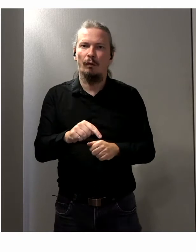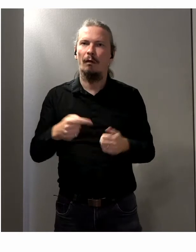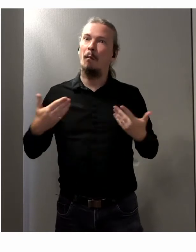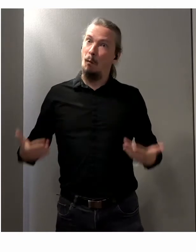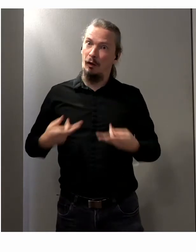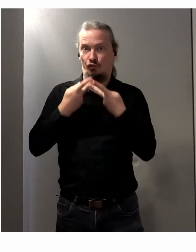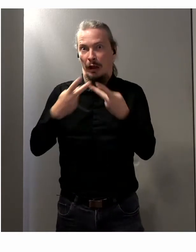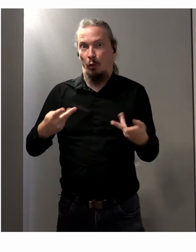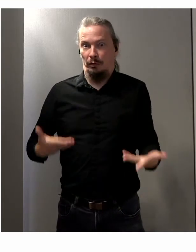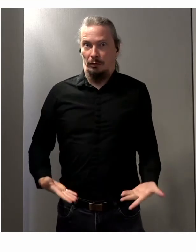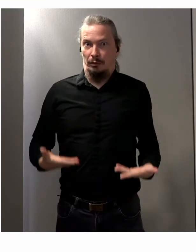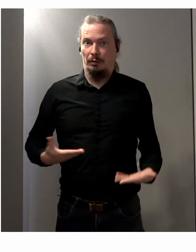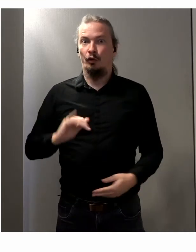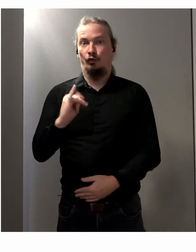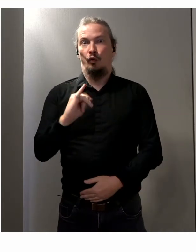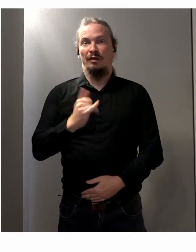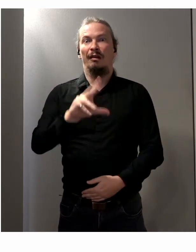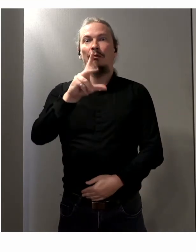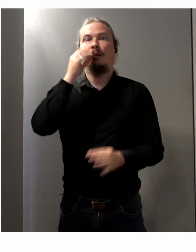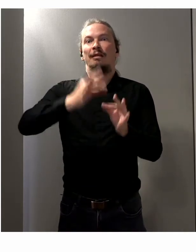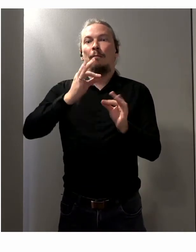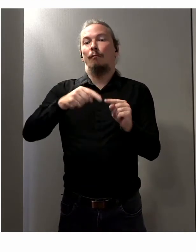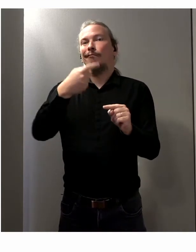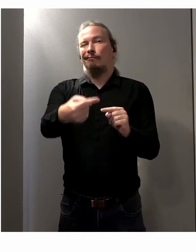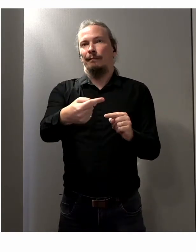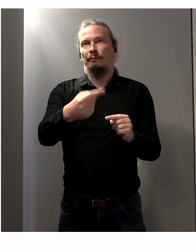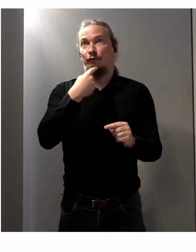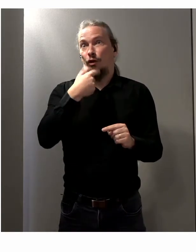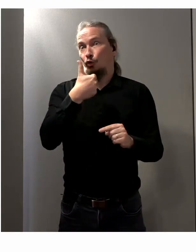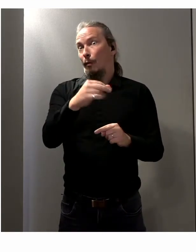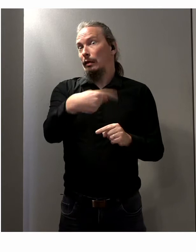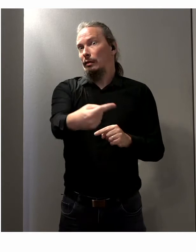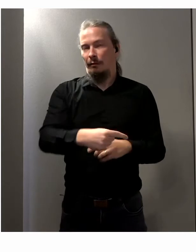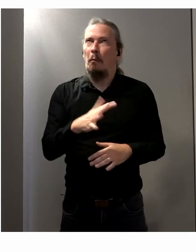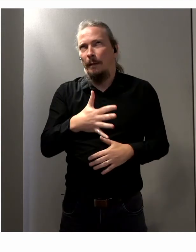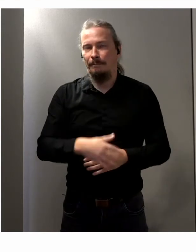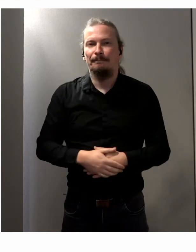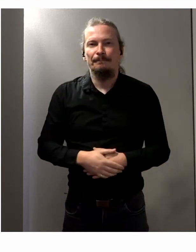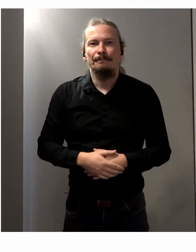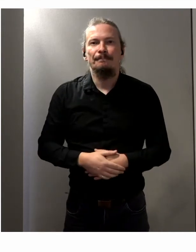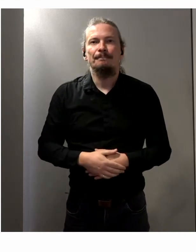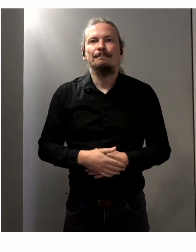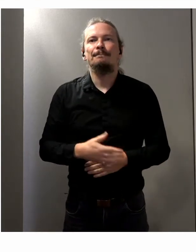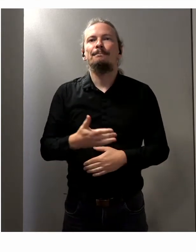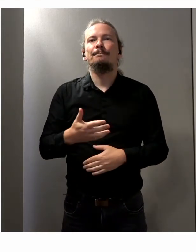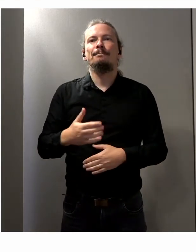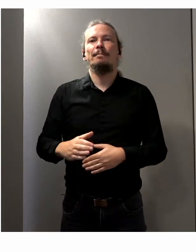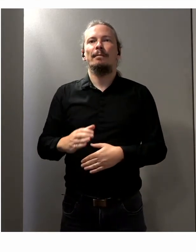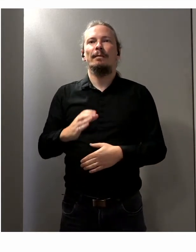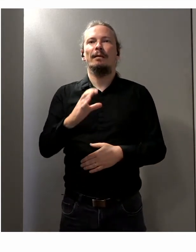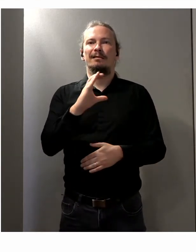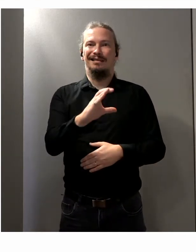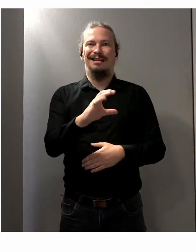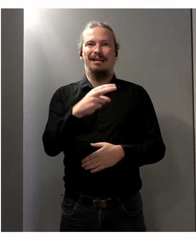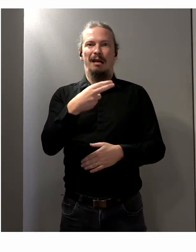ici que jeudi 30 septembre prochain, dans une semaine quasiment, la